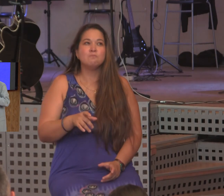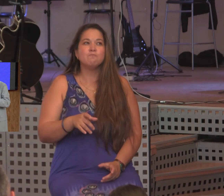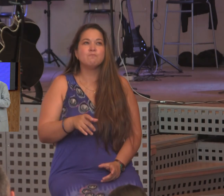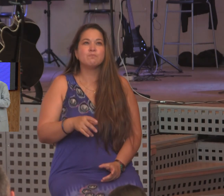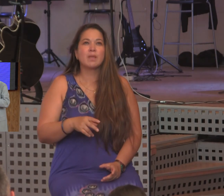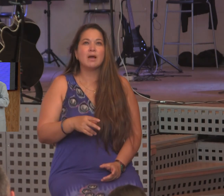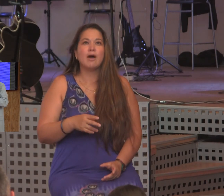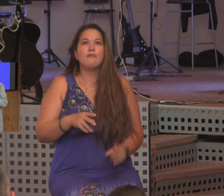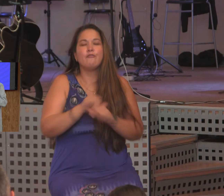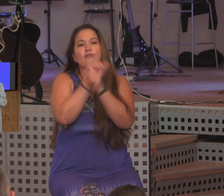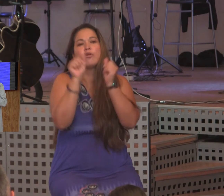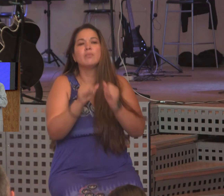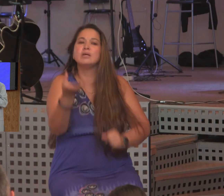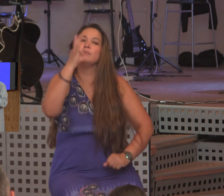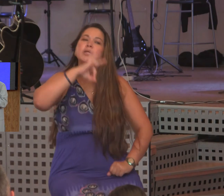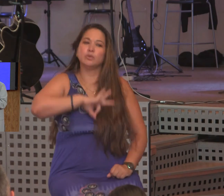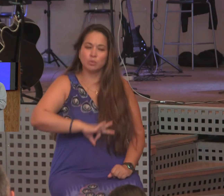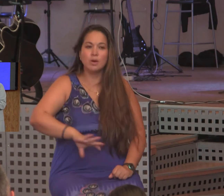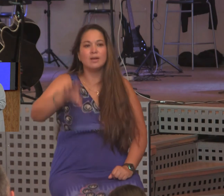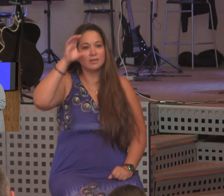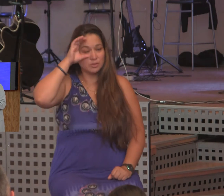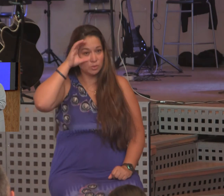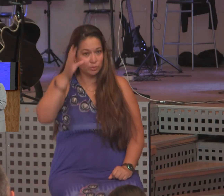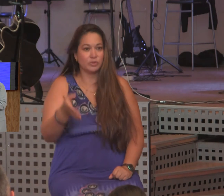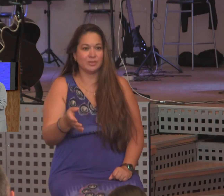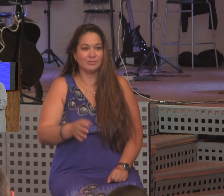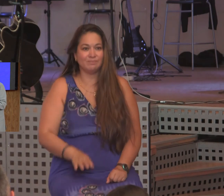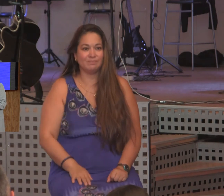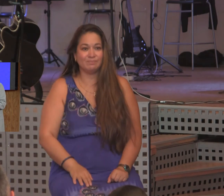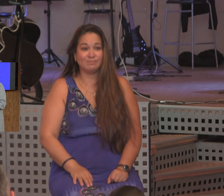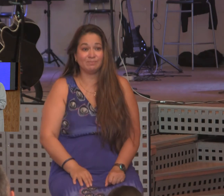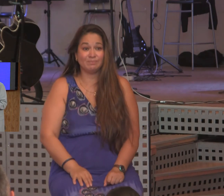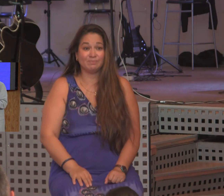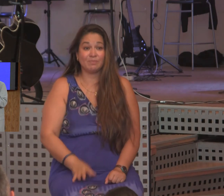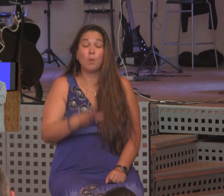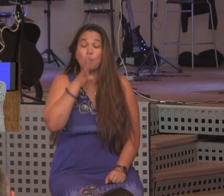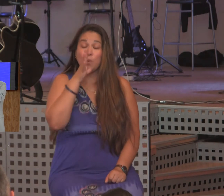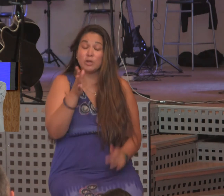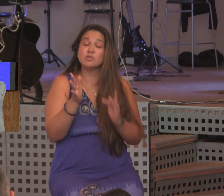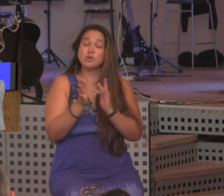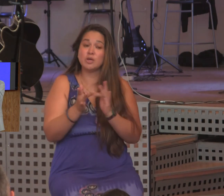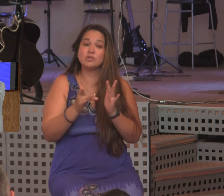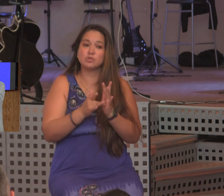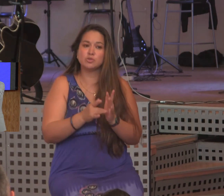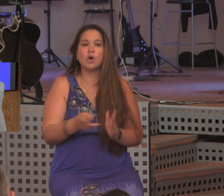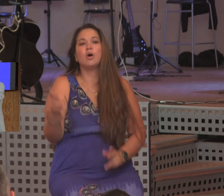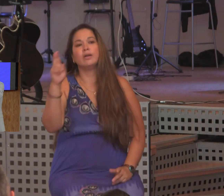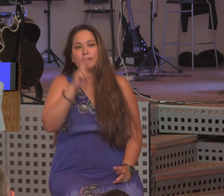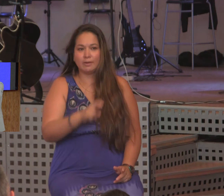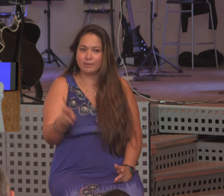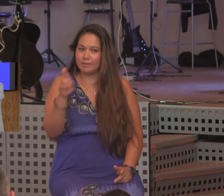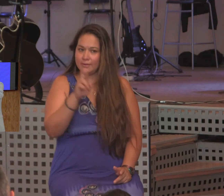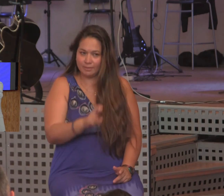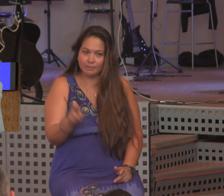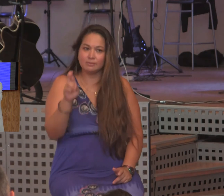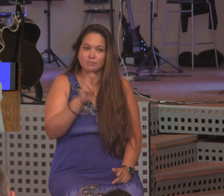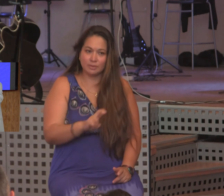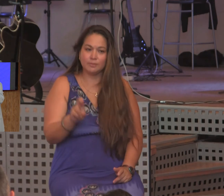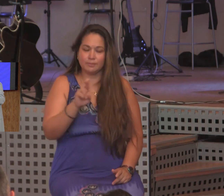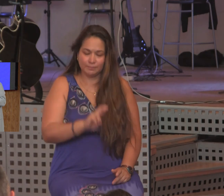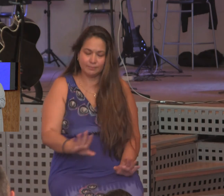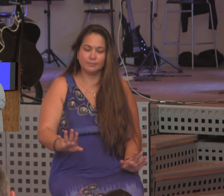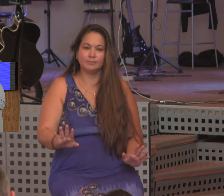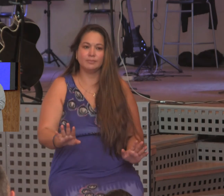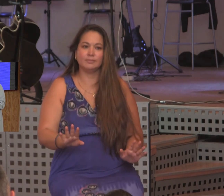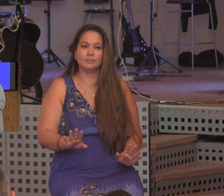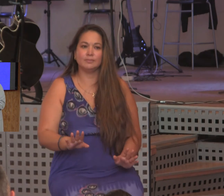verso 25 vuelve a repetirles. No es que Jesucristo dijera, esto voy a ver si con una segunda